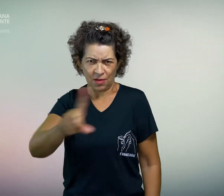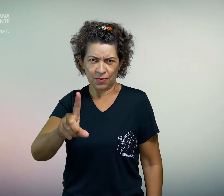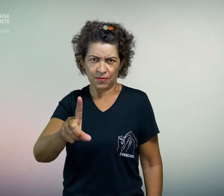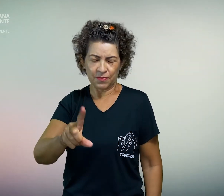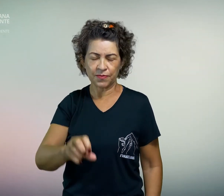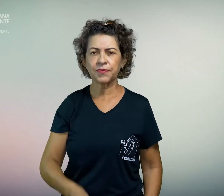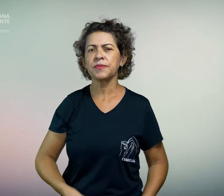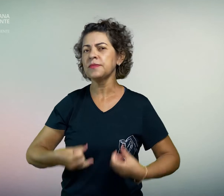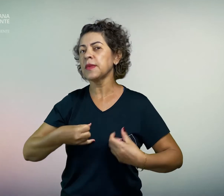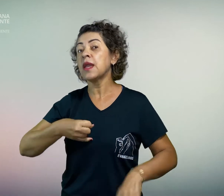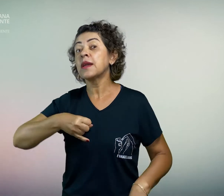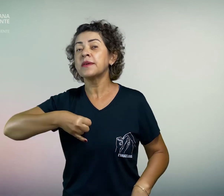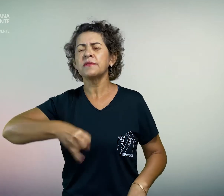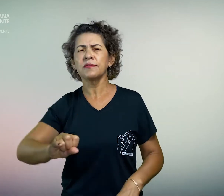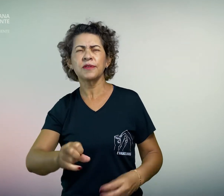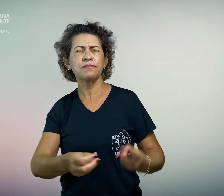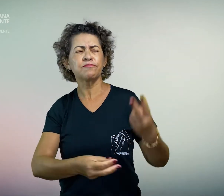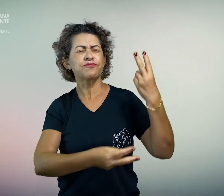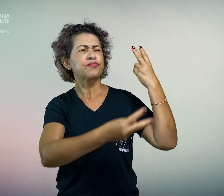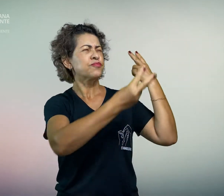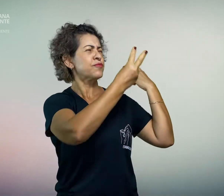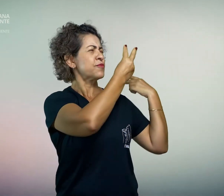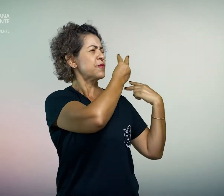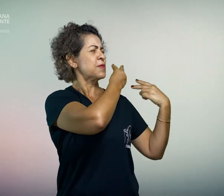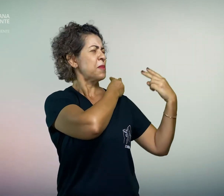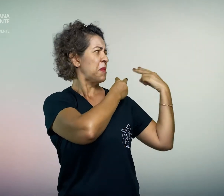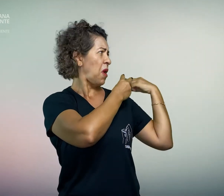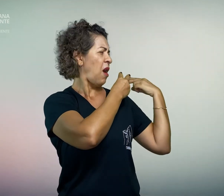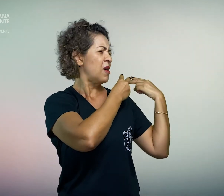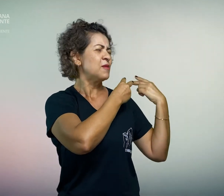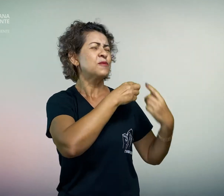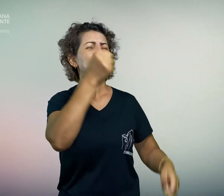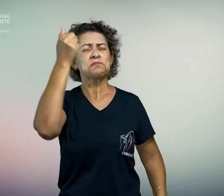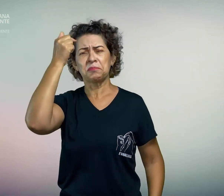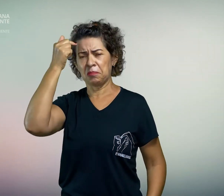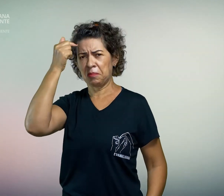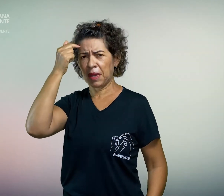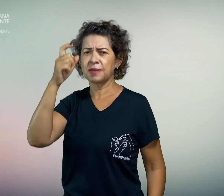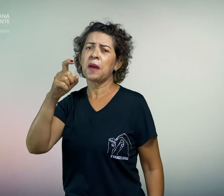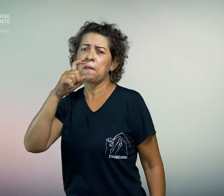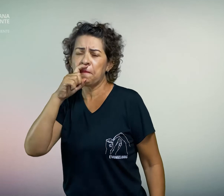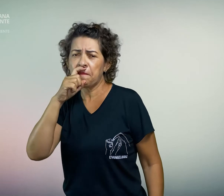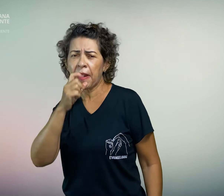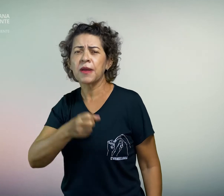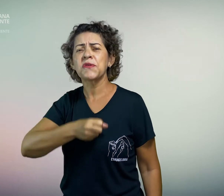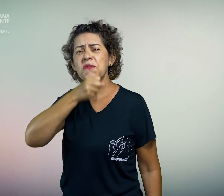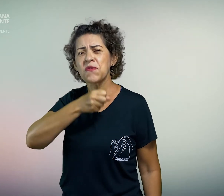Quando olhamos para trás, observando nossos pais e avós,